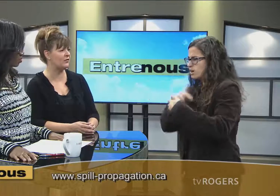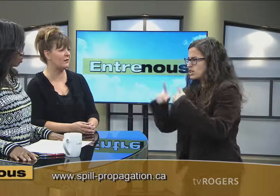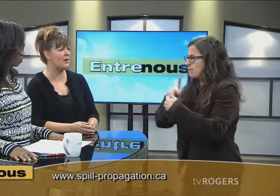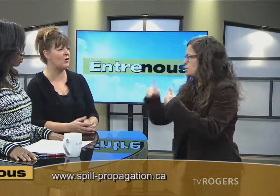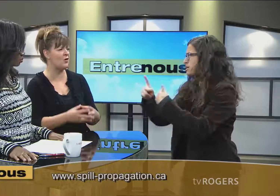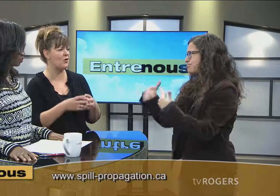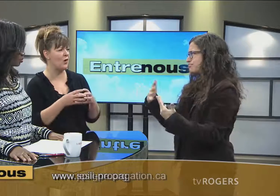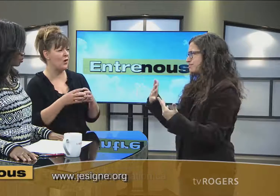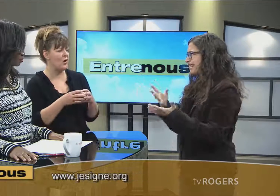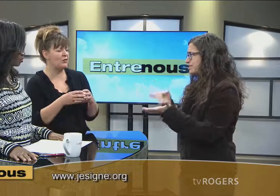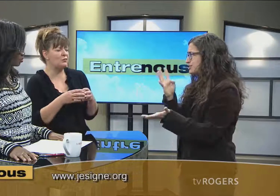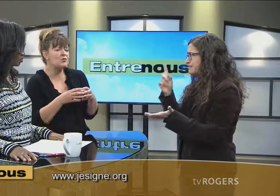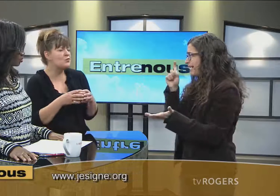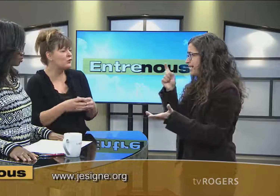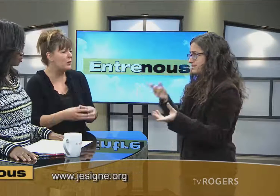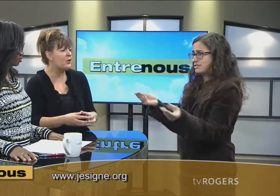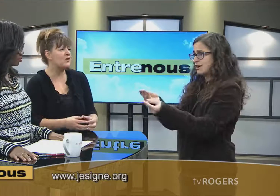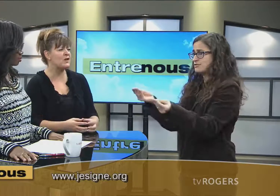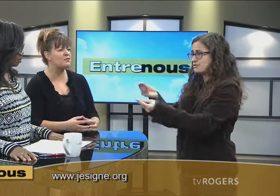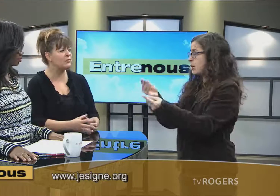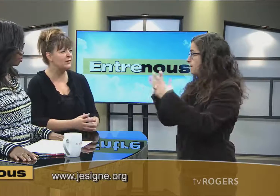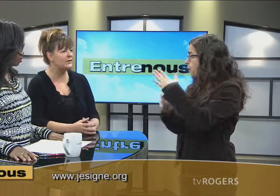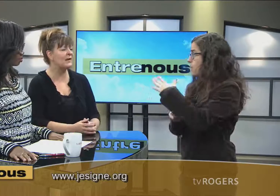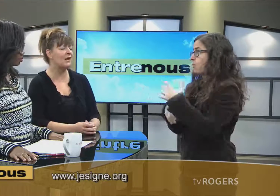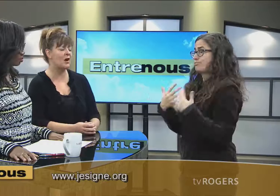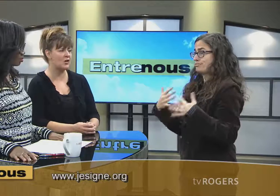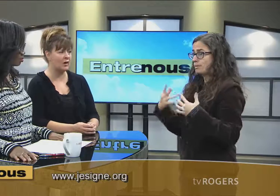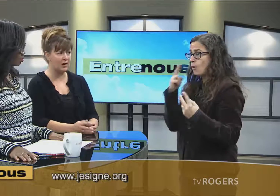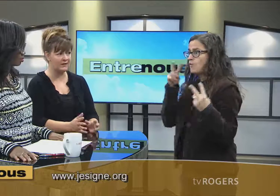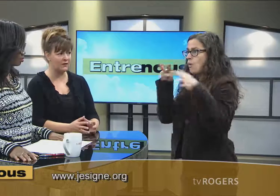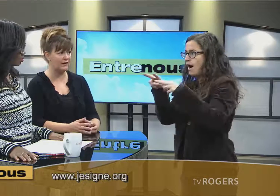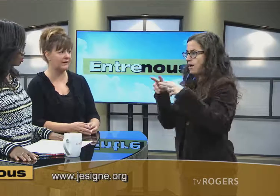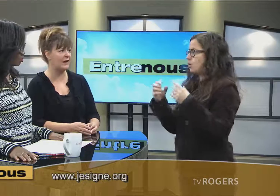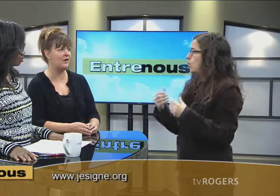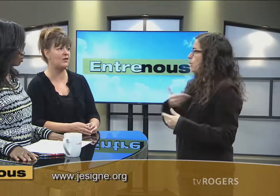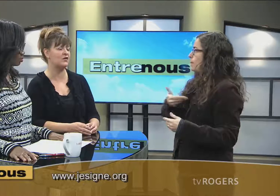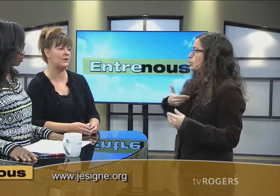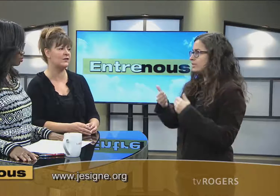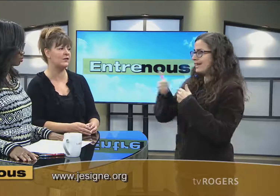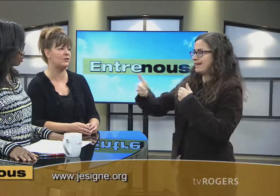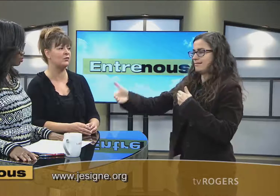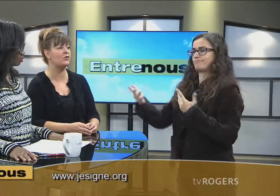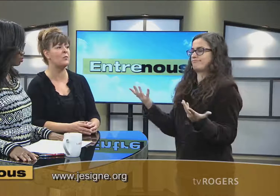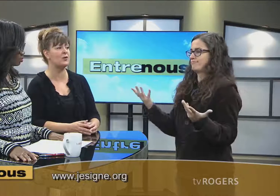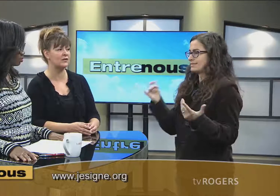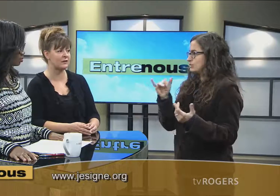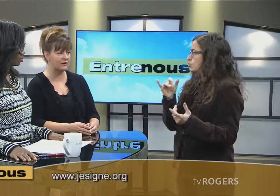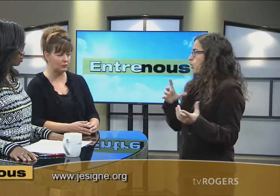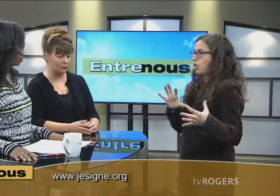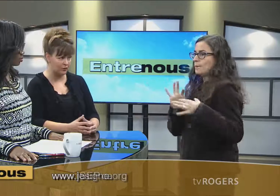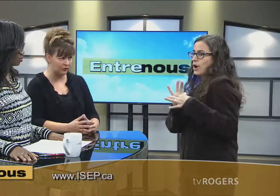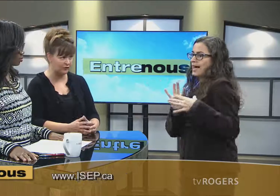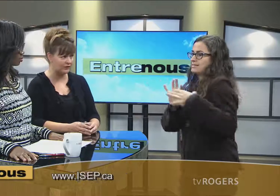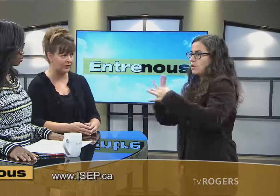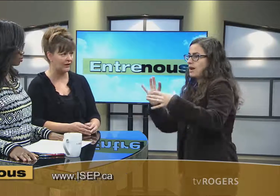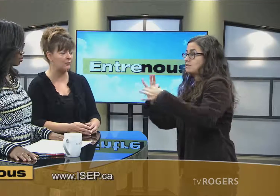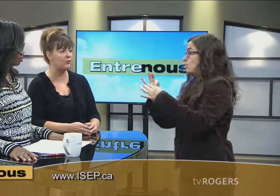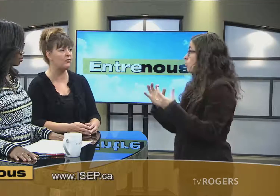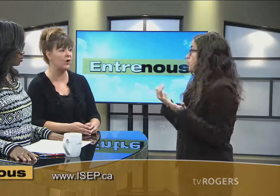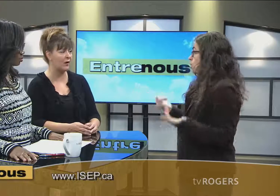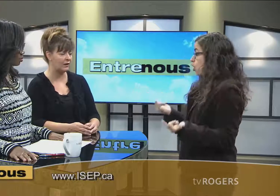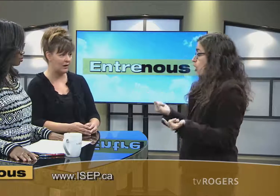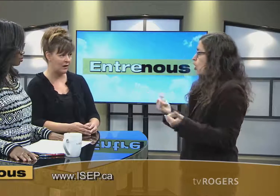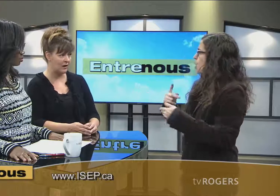connaissances, elle a vraiment beaucoup de projets, beaucoup d'idées. Alors, en collaboration avec elle, je pense que ça nous donne l'opportunité de